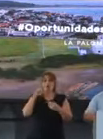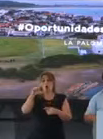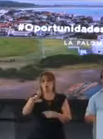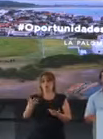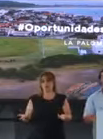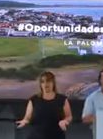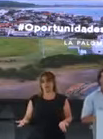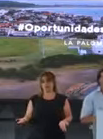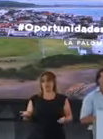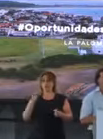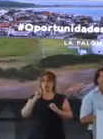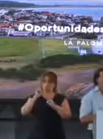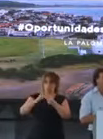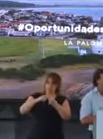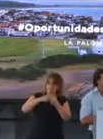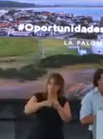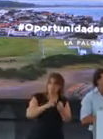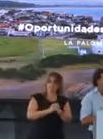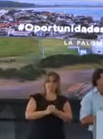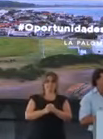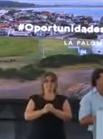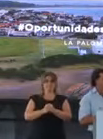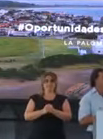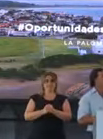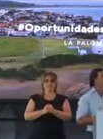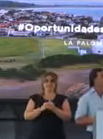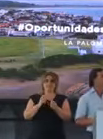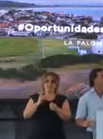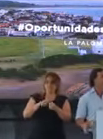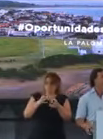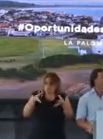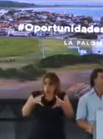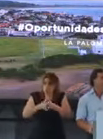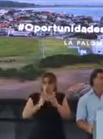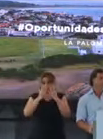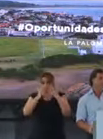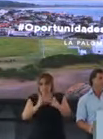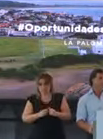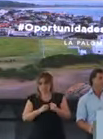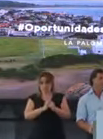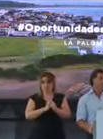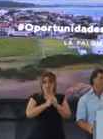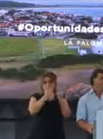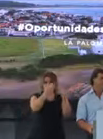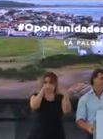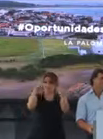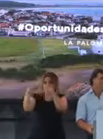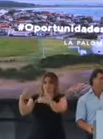Obviamente que con las gremiales, con los sindicatos, con los grupos organizados.